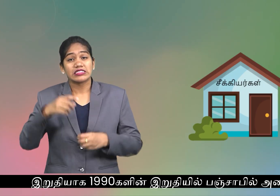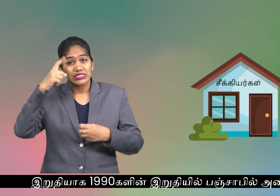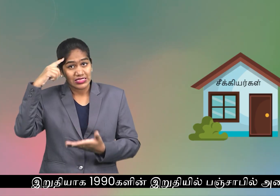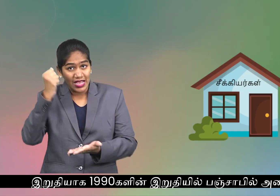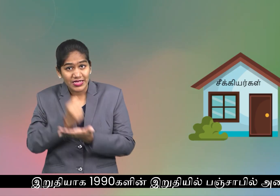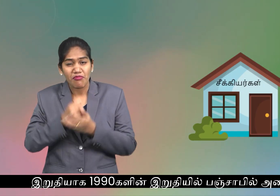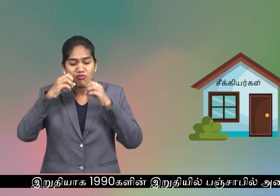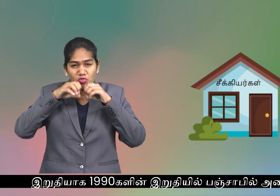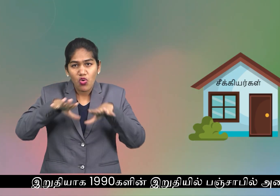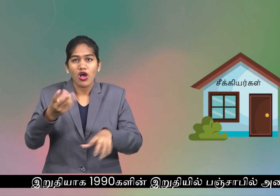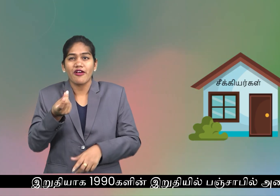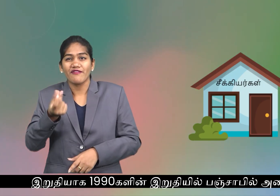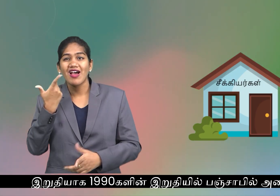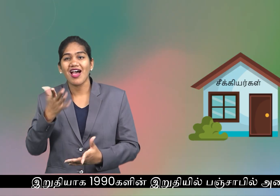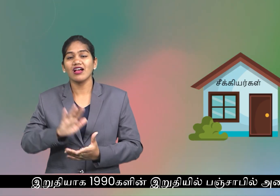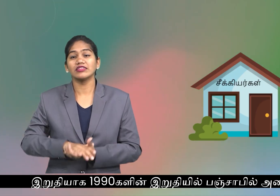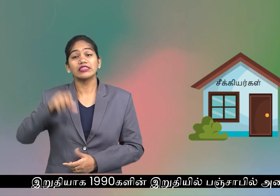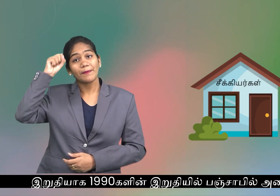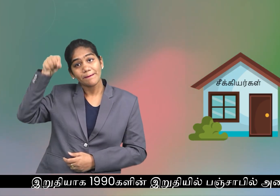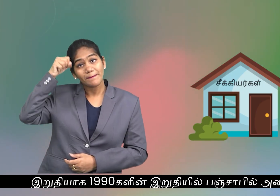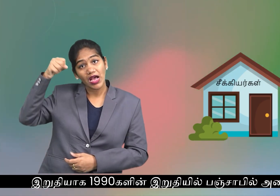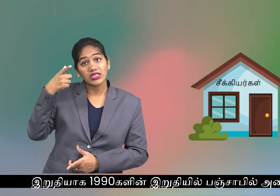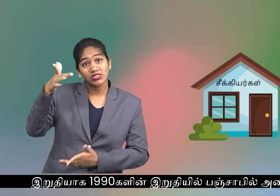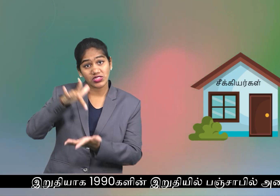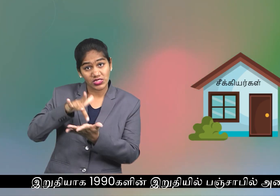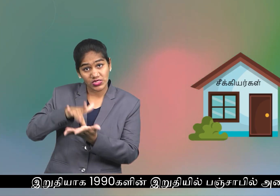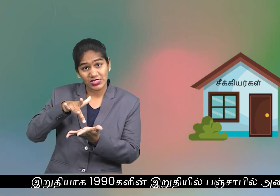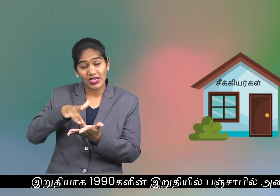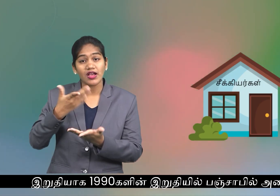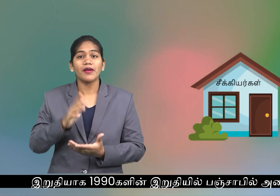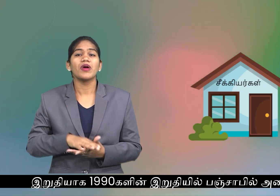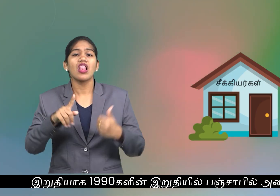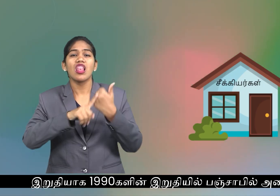1990களின் இறுதியில் பஞ்சாபில் அமைதி திரும்பியது.